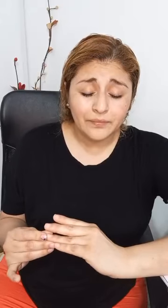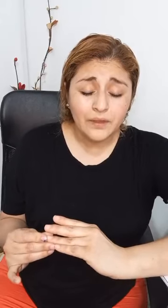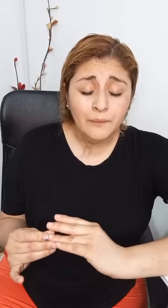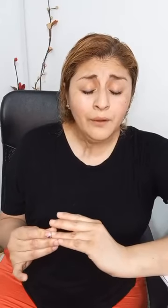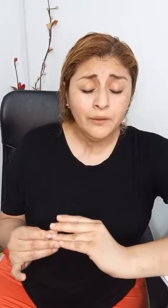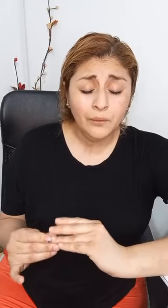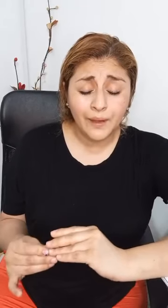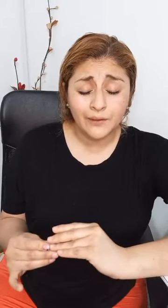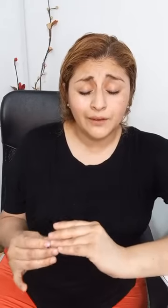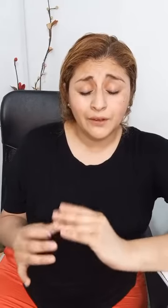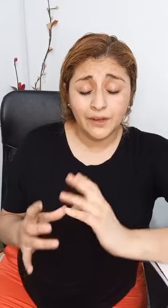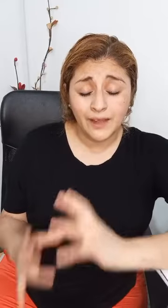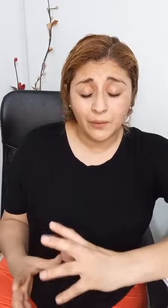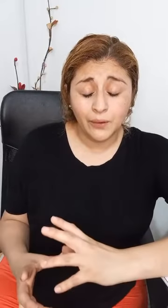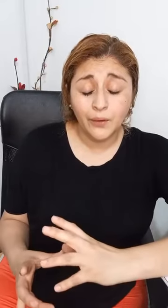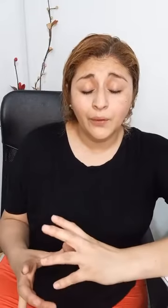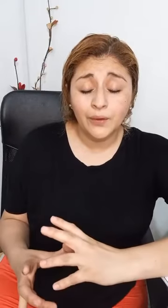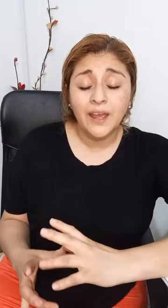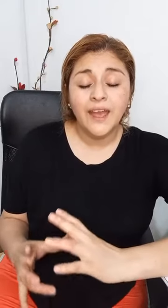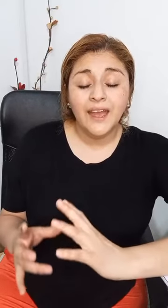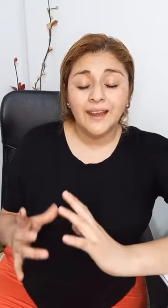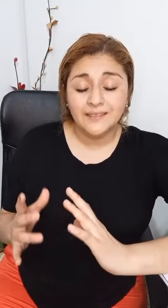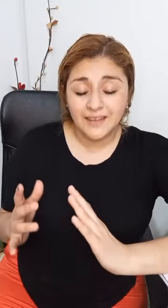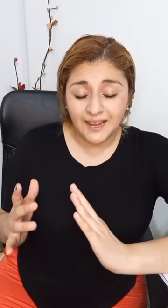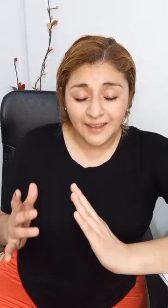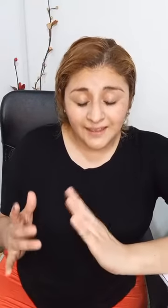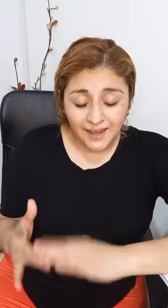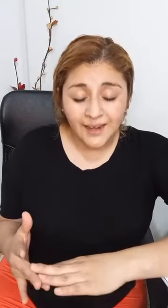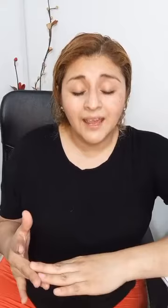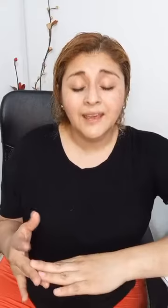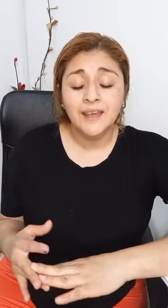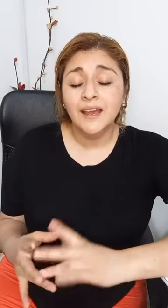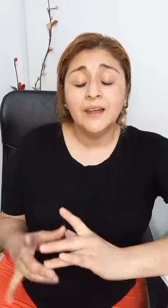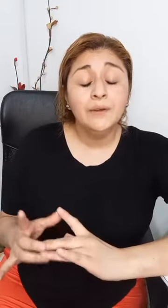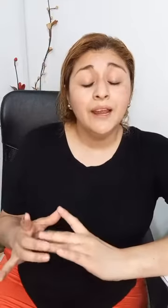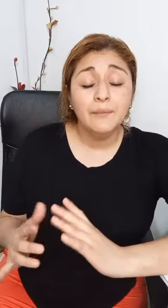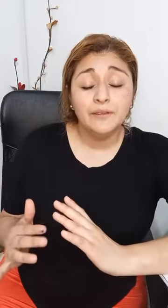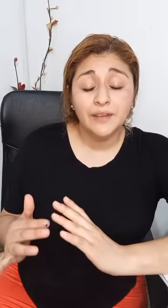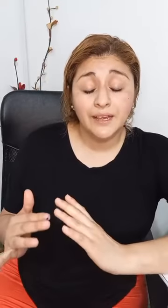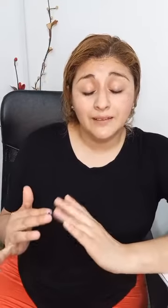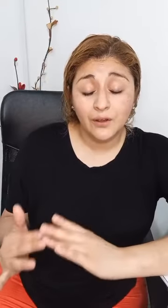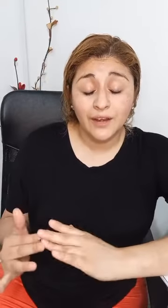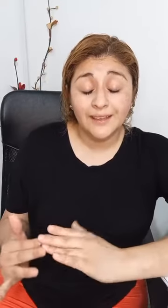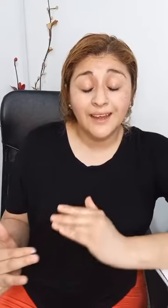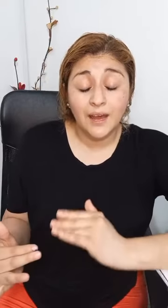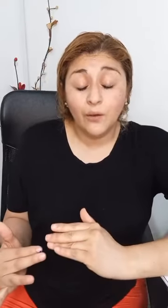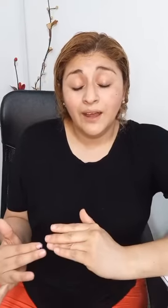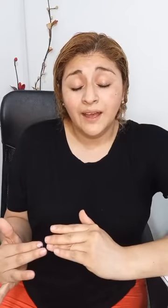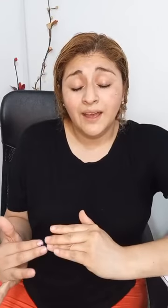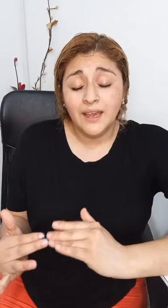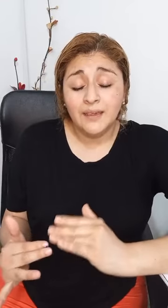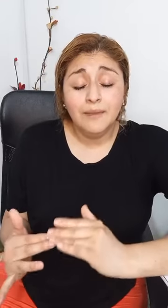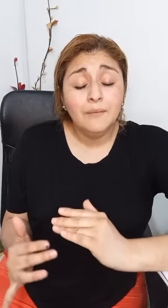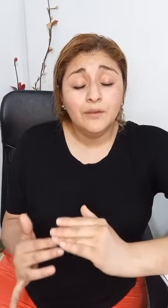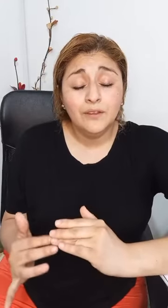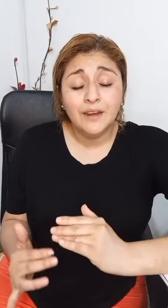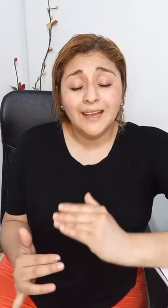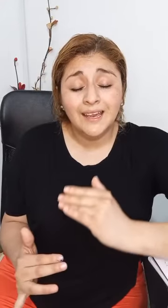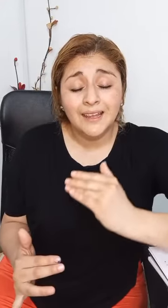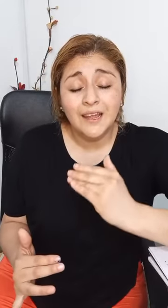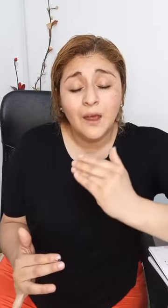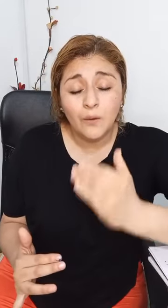pongas tu mano, señor, en esta reunión, en las señales de internet, en cada una de las personas que se conecten ahora y